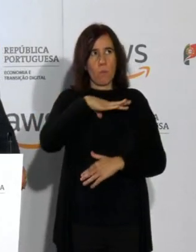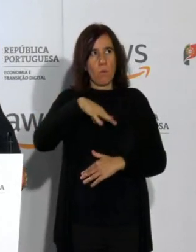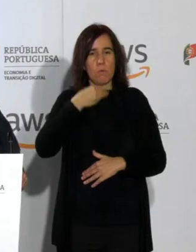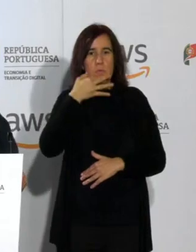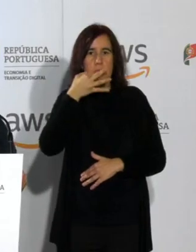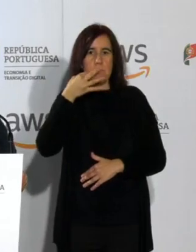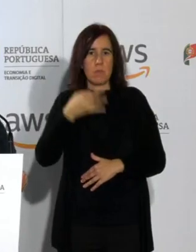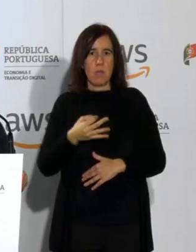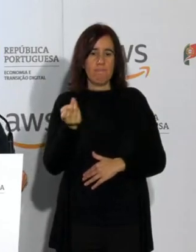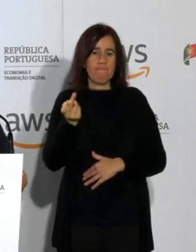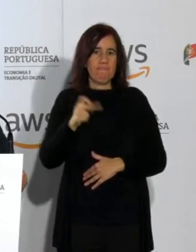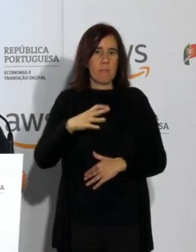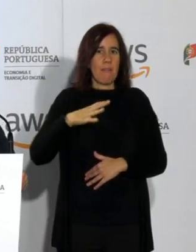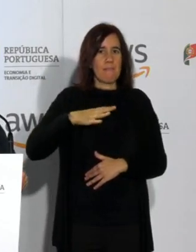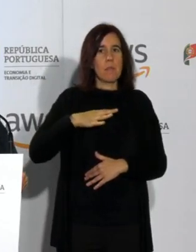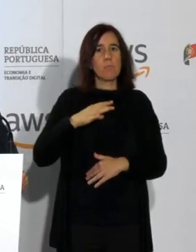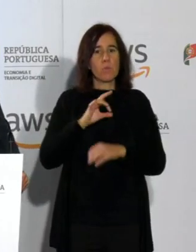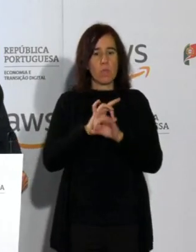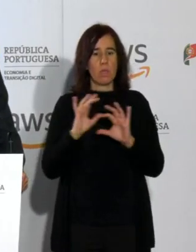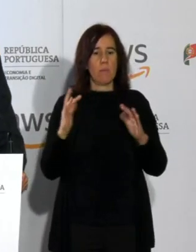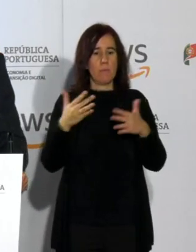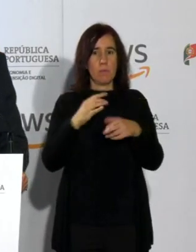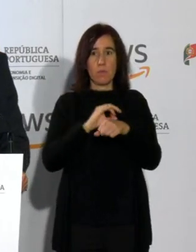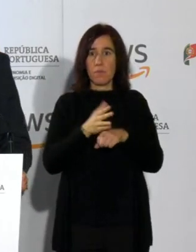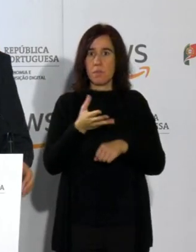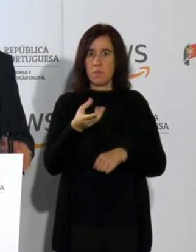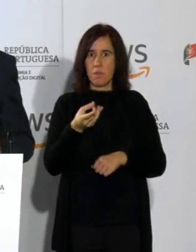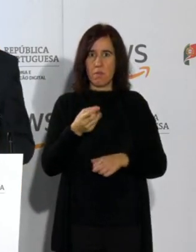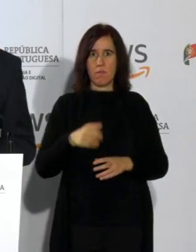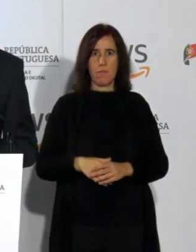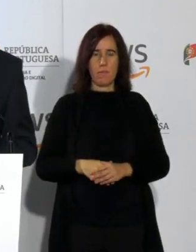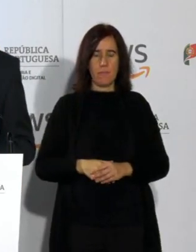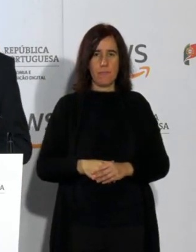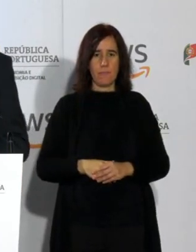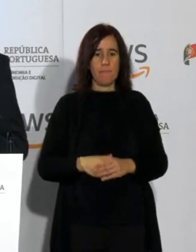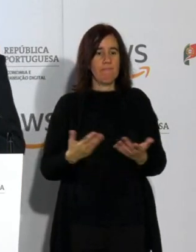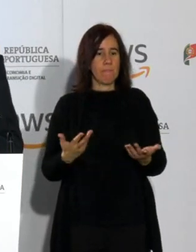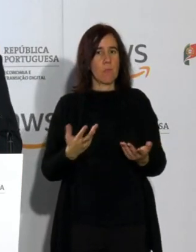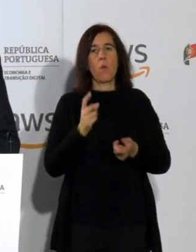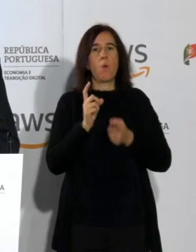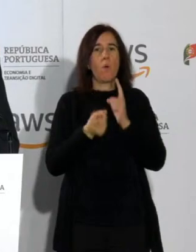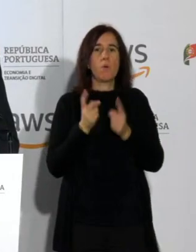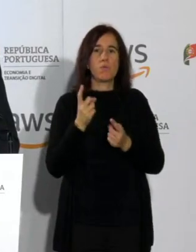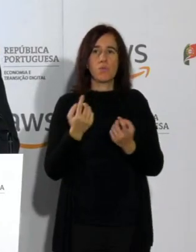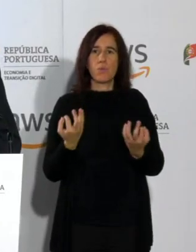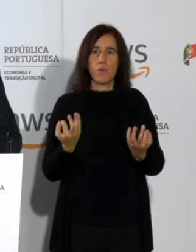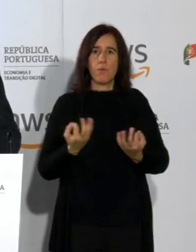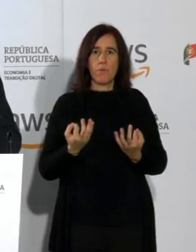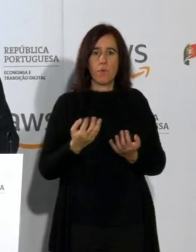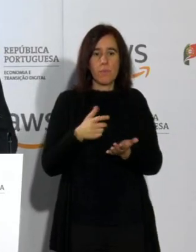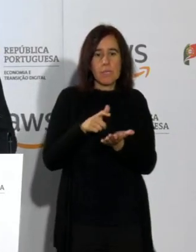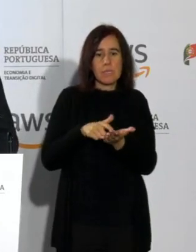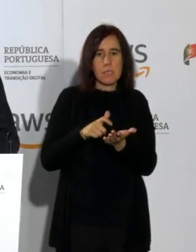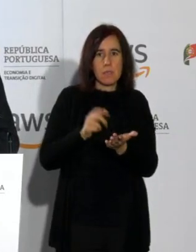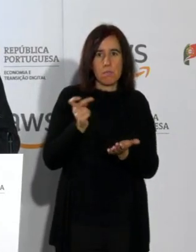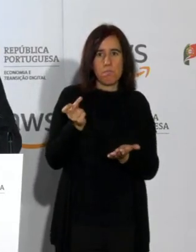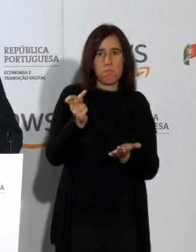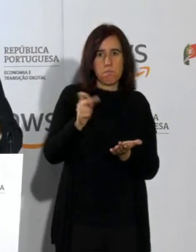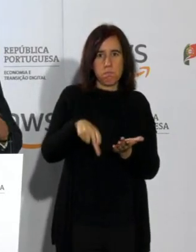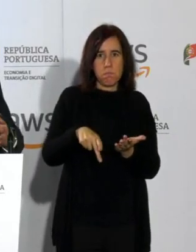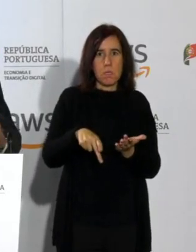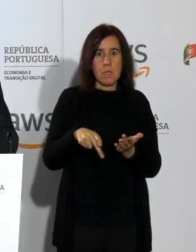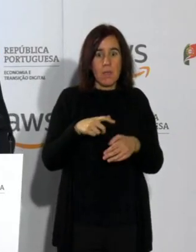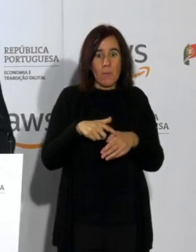mundo por causa da pandemia da Covid-19. Aquilo que foi necessidade de